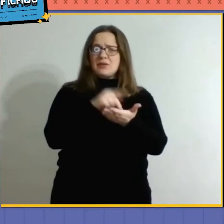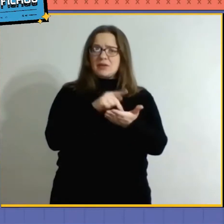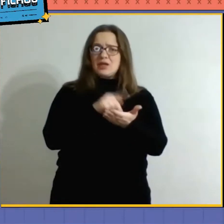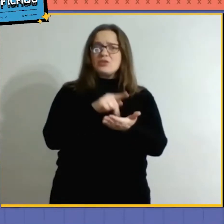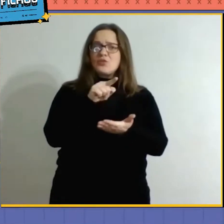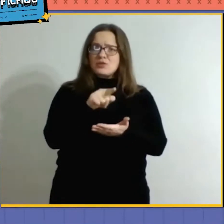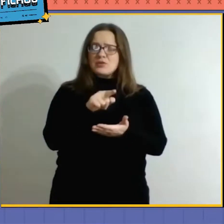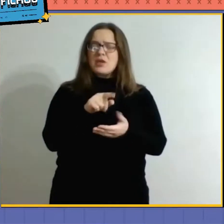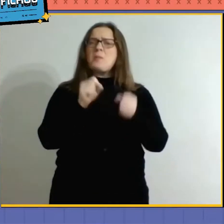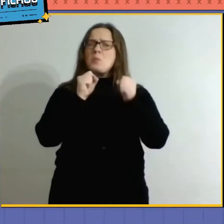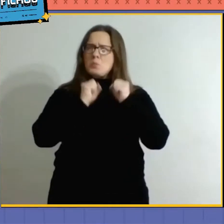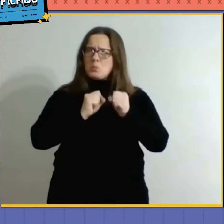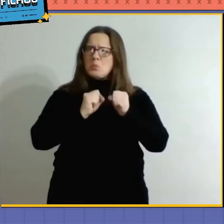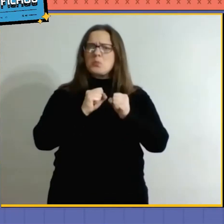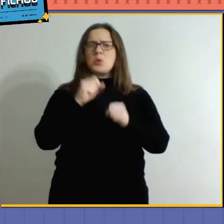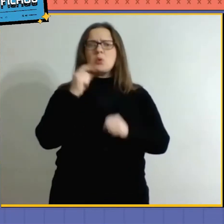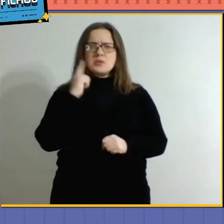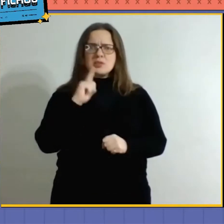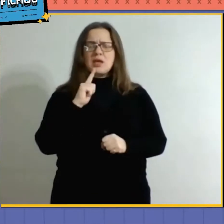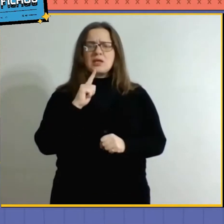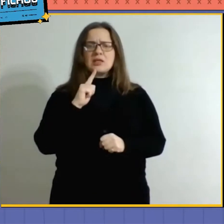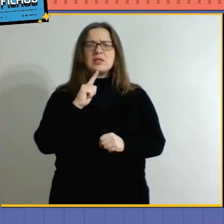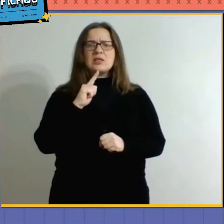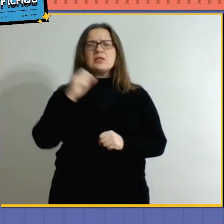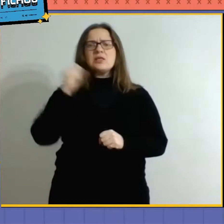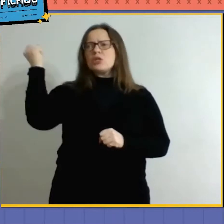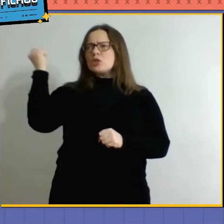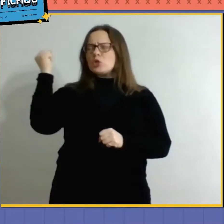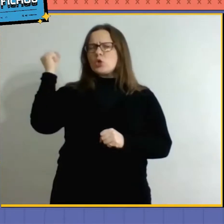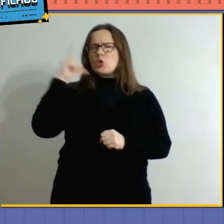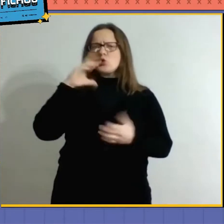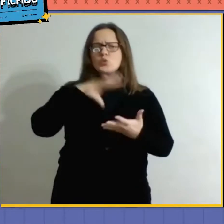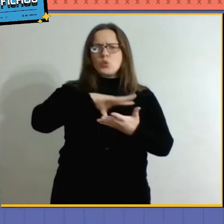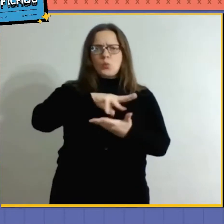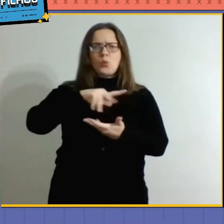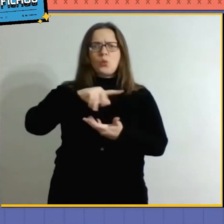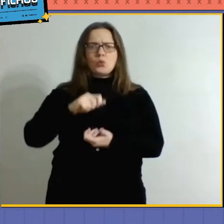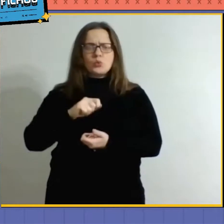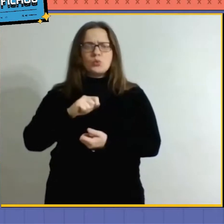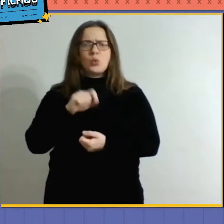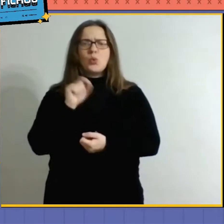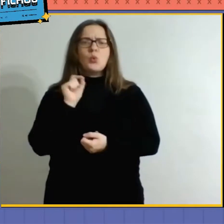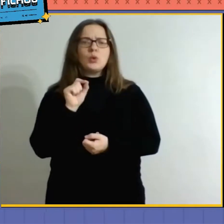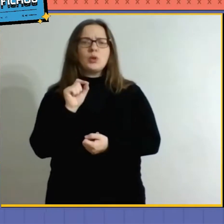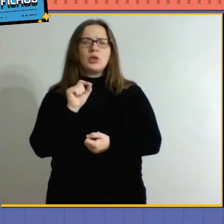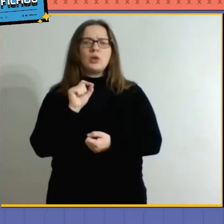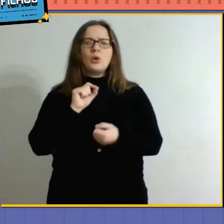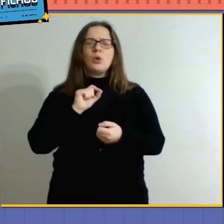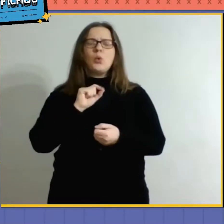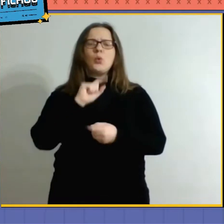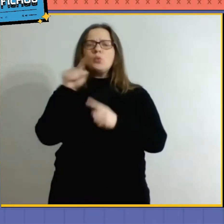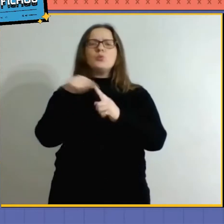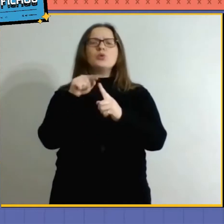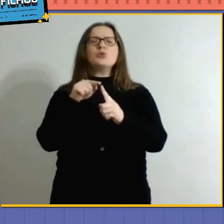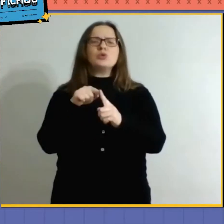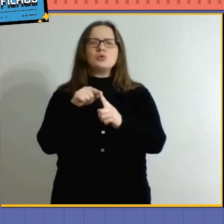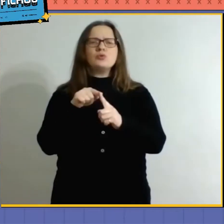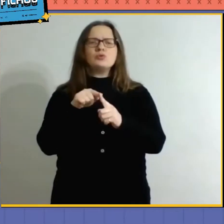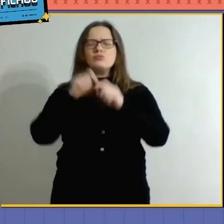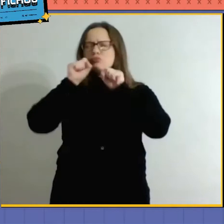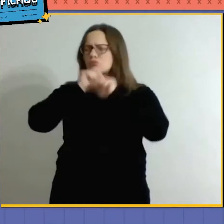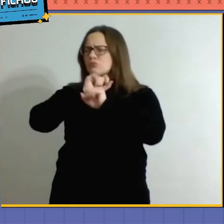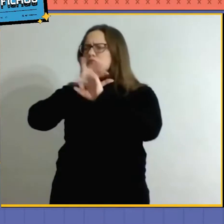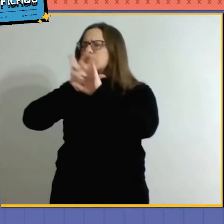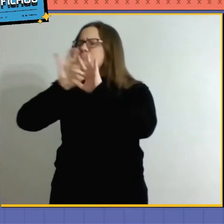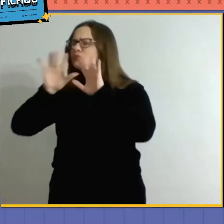terra mas também a luz do mundo a luz do mundo ela aquela que ilumina e você no Ari com seus colegas você pode